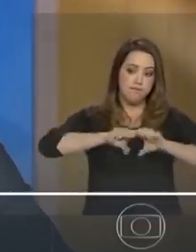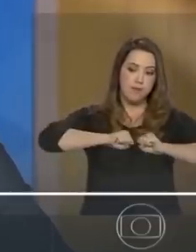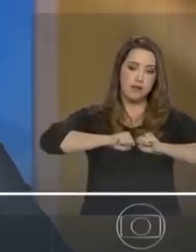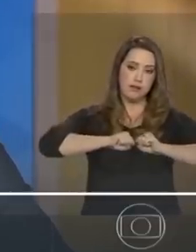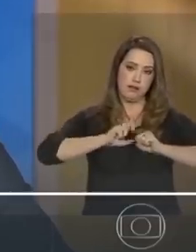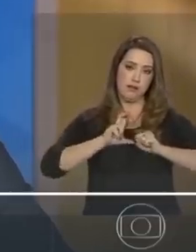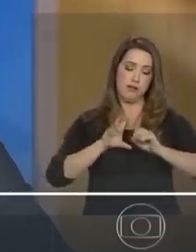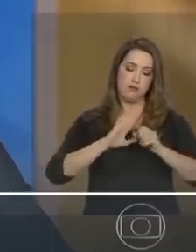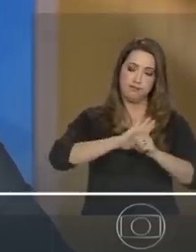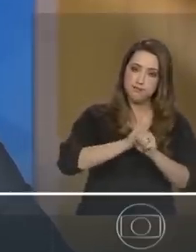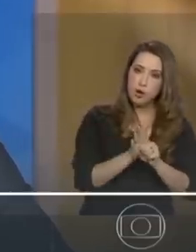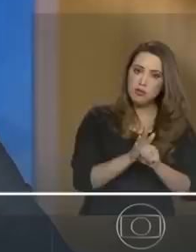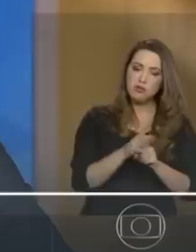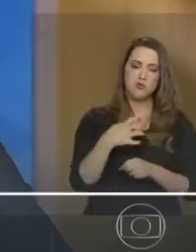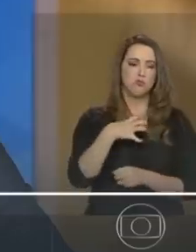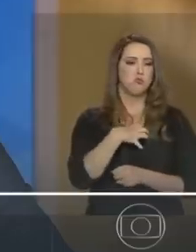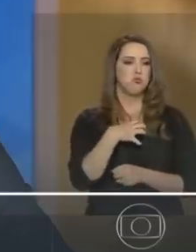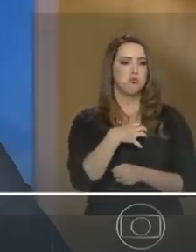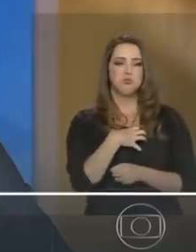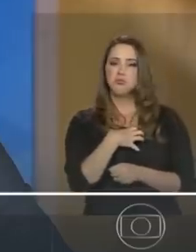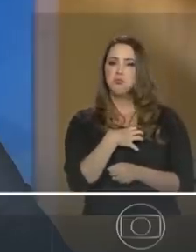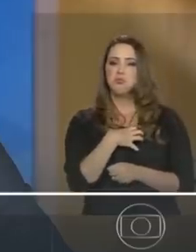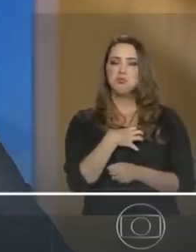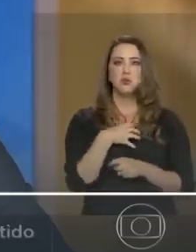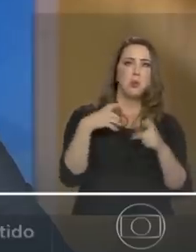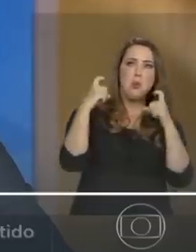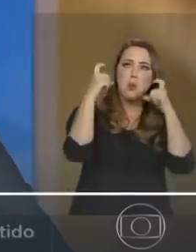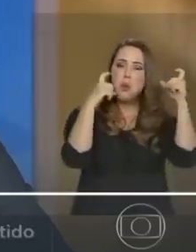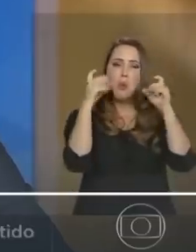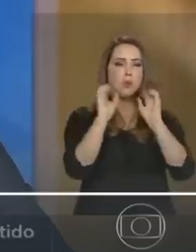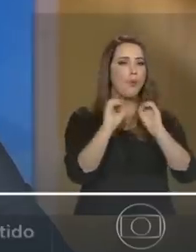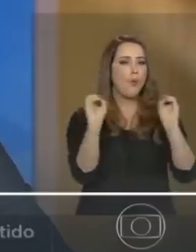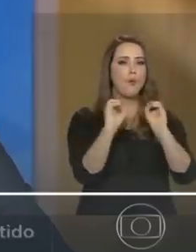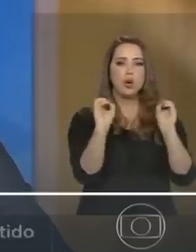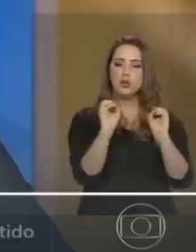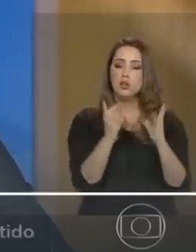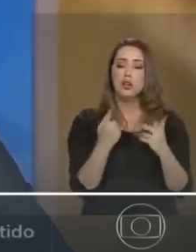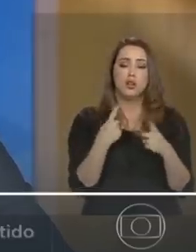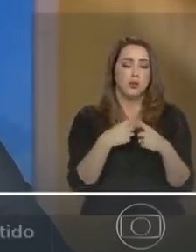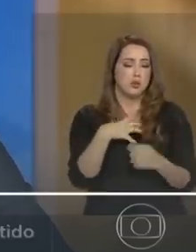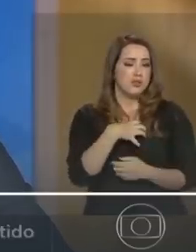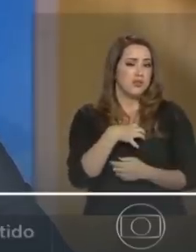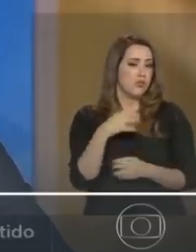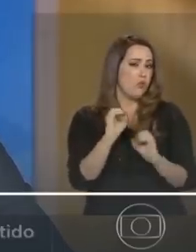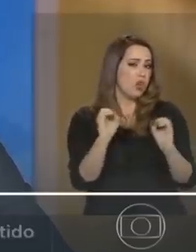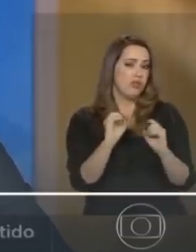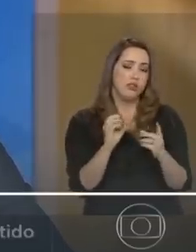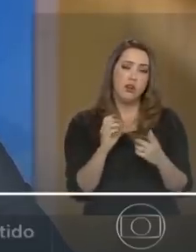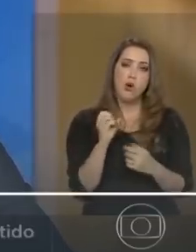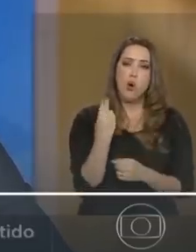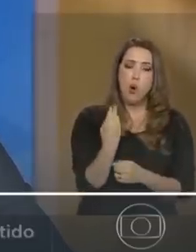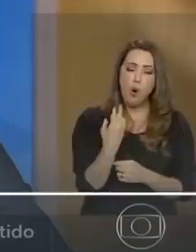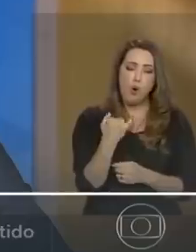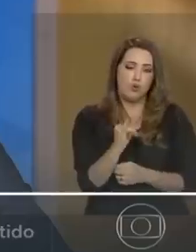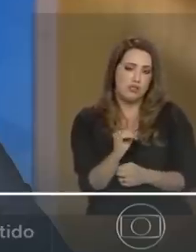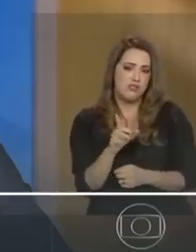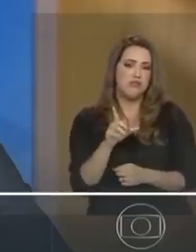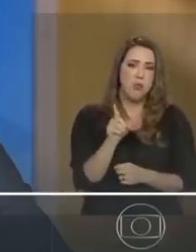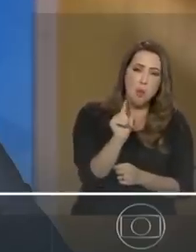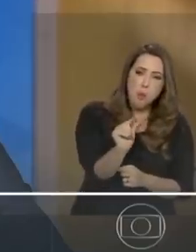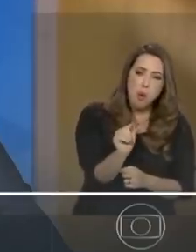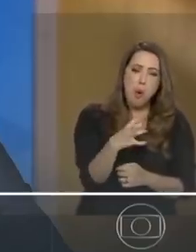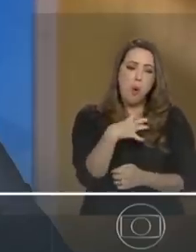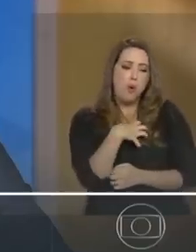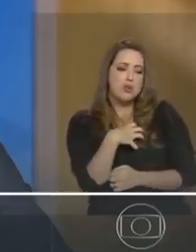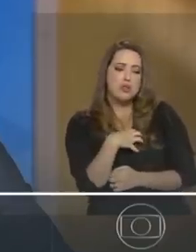contaminado pelo vírus, não precisaria me preocupar. Nada sentiria ou seria, quando muito, acometido